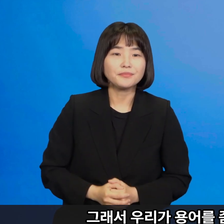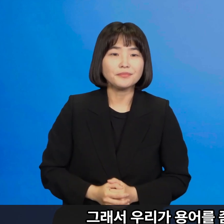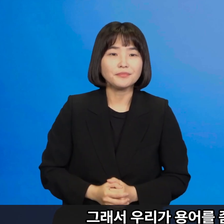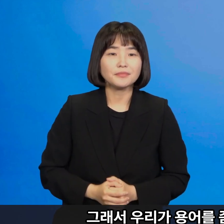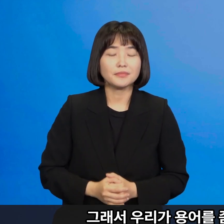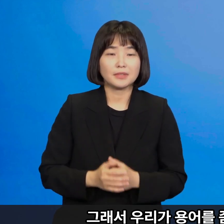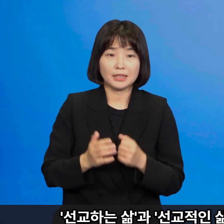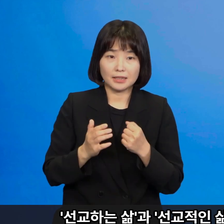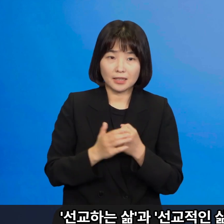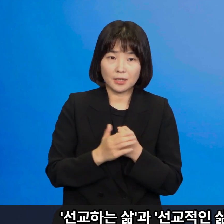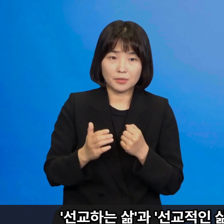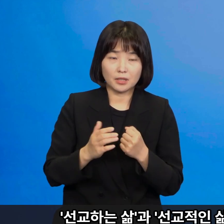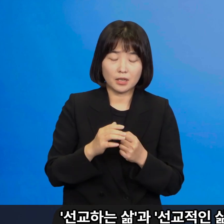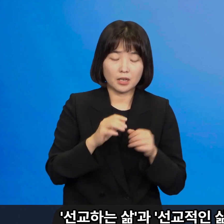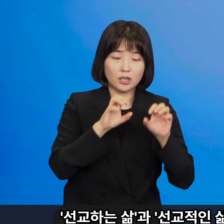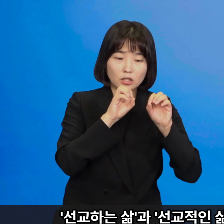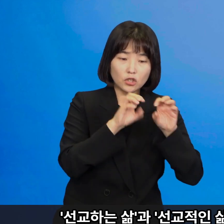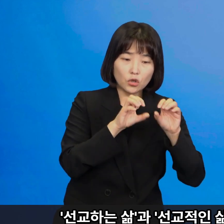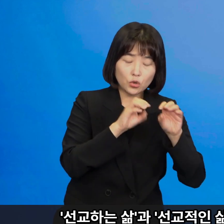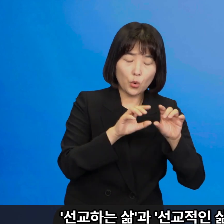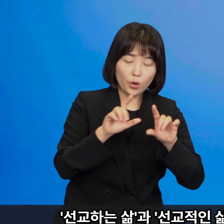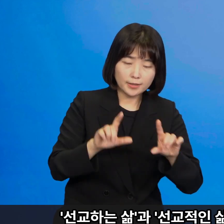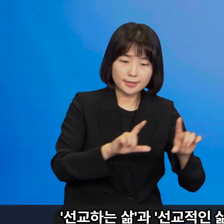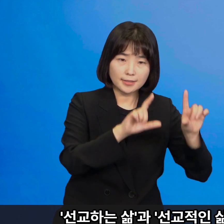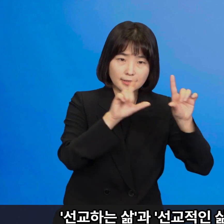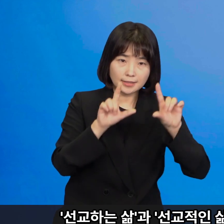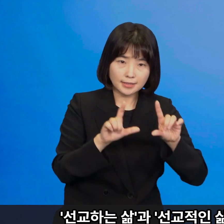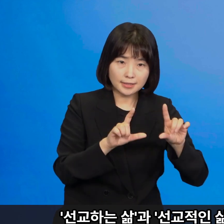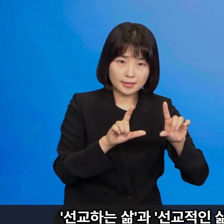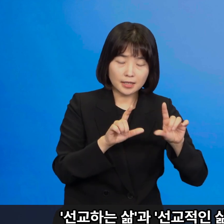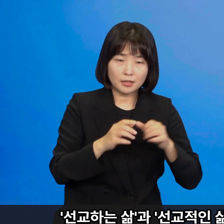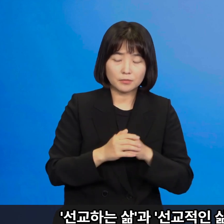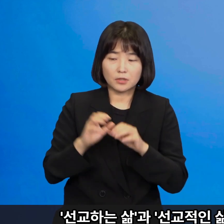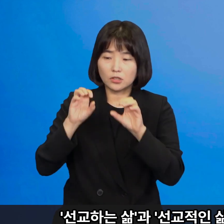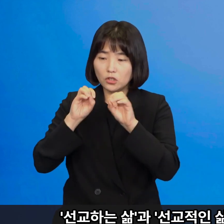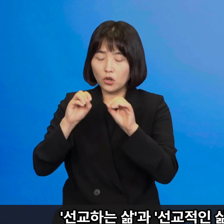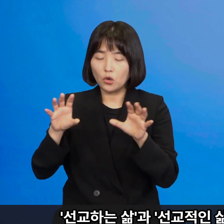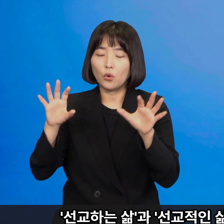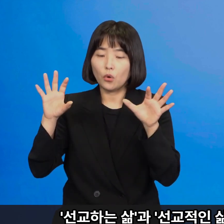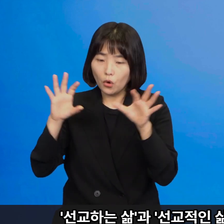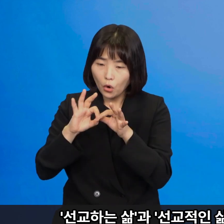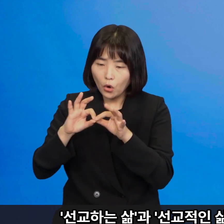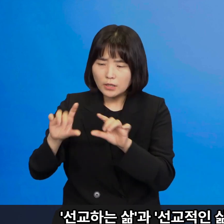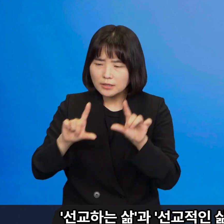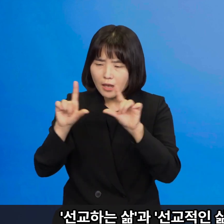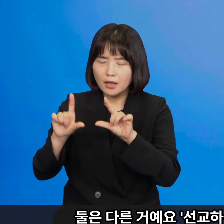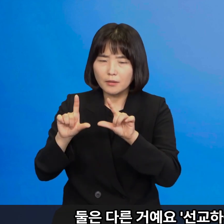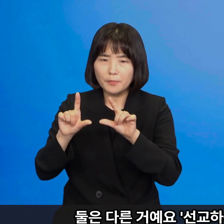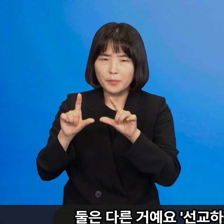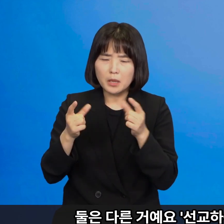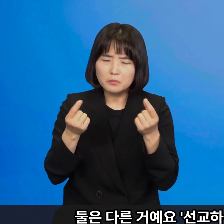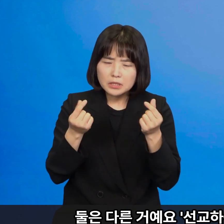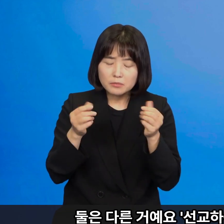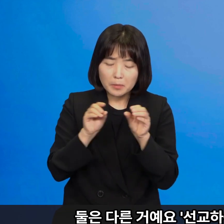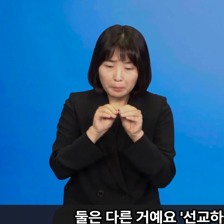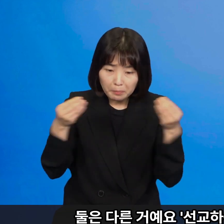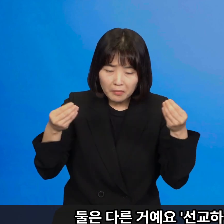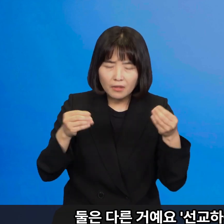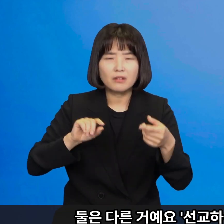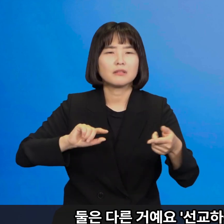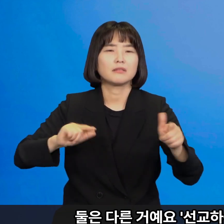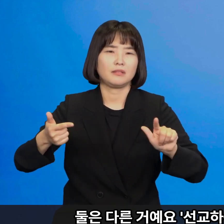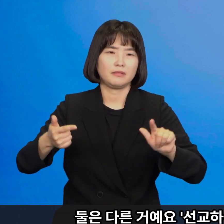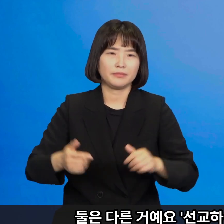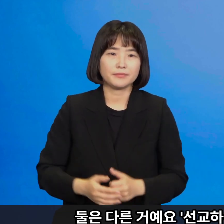좀 정리할 필요가 있습니다. 선교하는 삶과 선교적인 삶은 다릅니다. 비슷해 보이지만 둘은 다른 거예요.